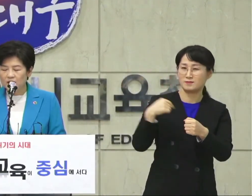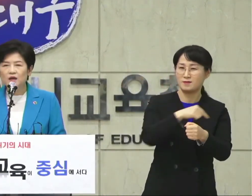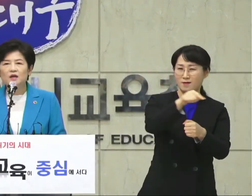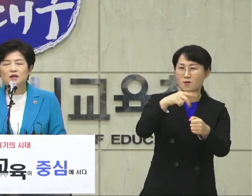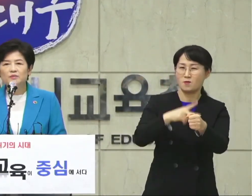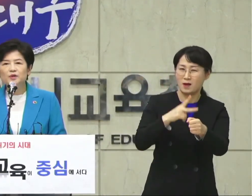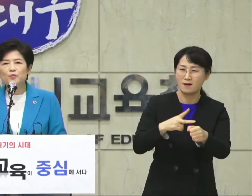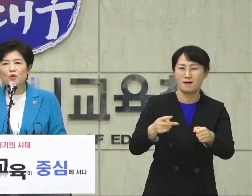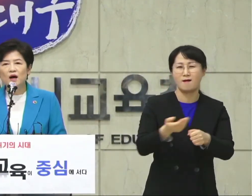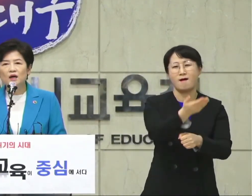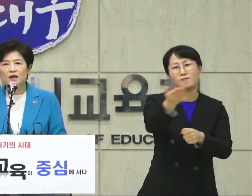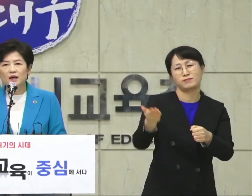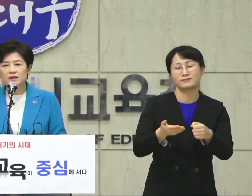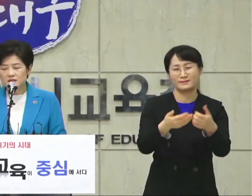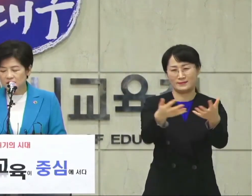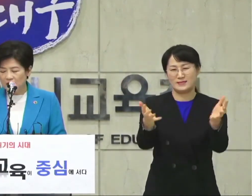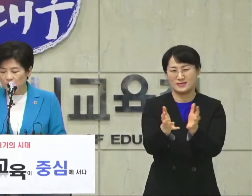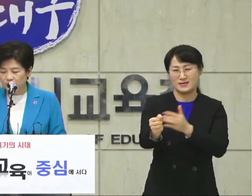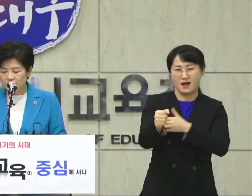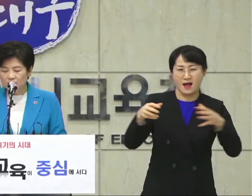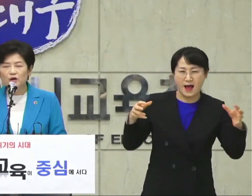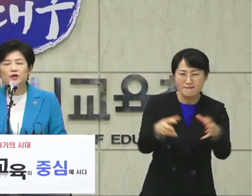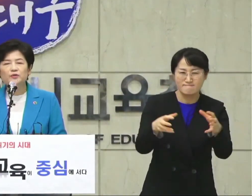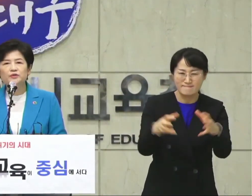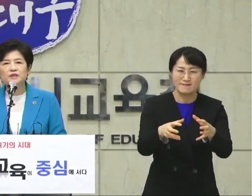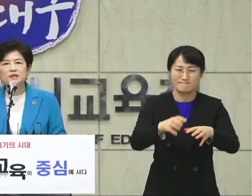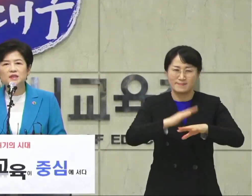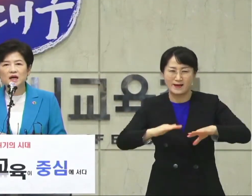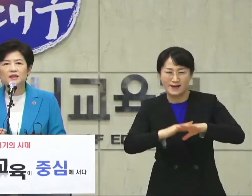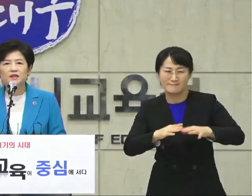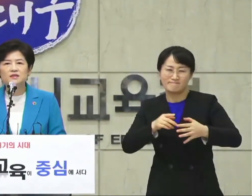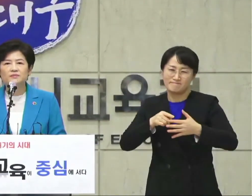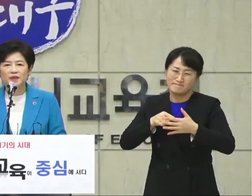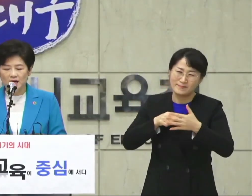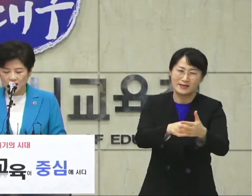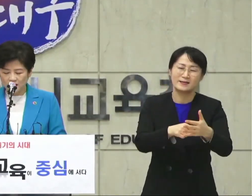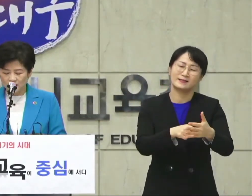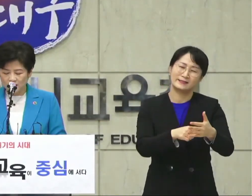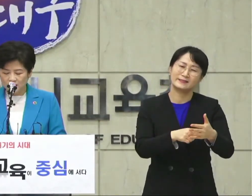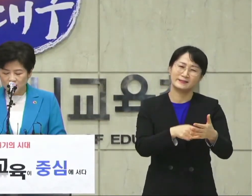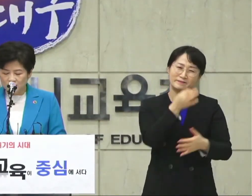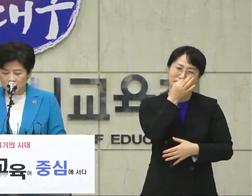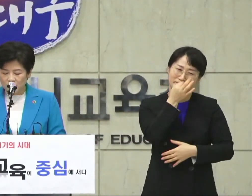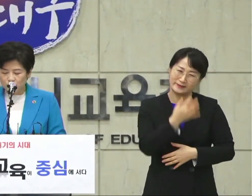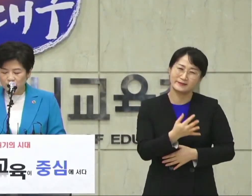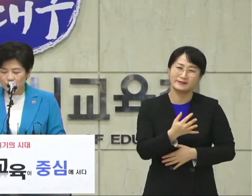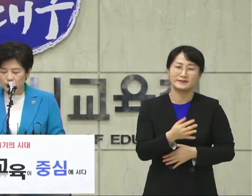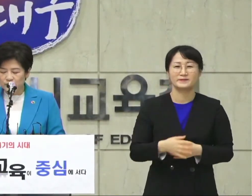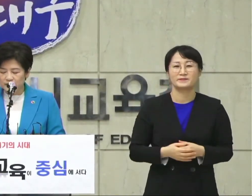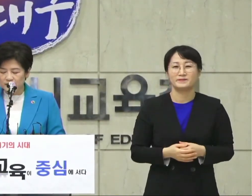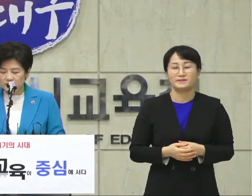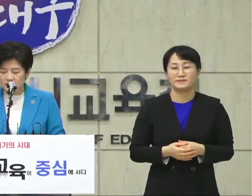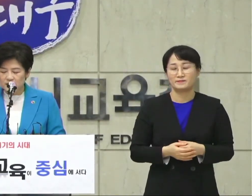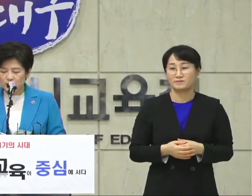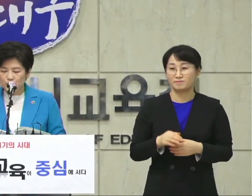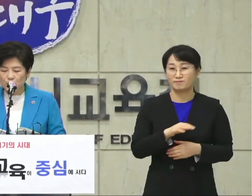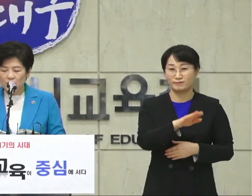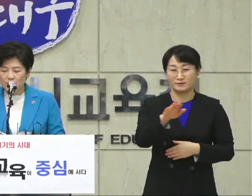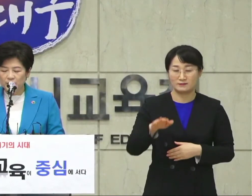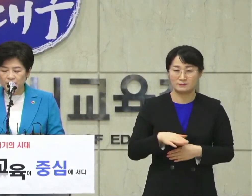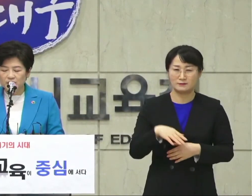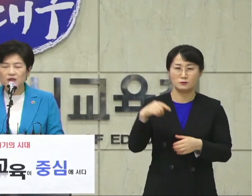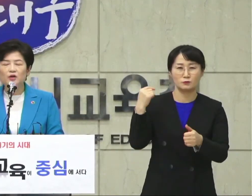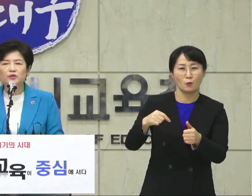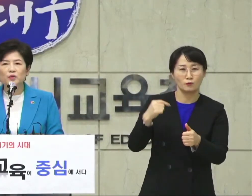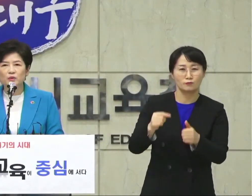공동체와 함께 힘을 모아 헤쳐나온 어려운 시간이었습니다. 우리 교육은